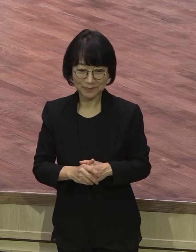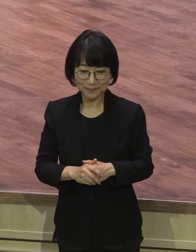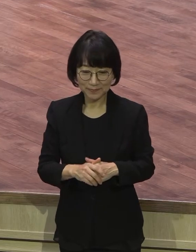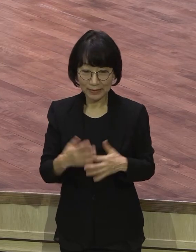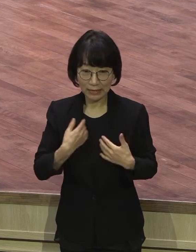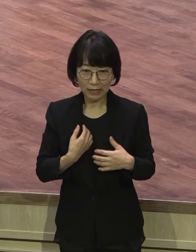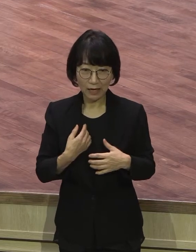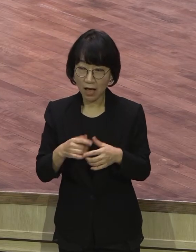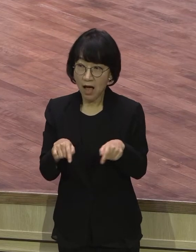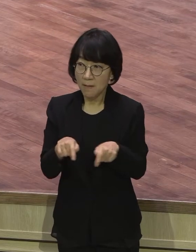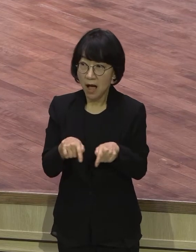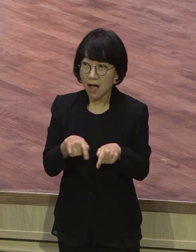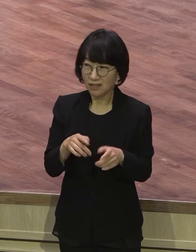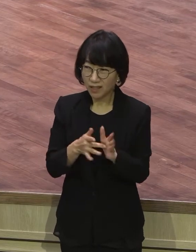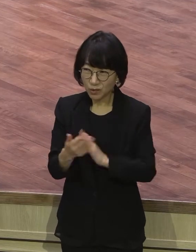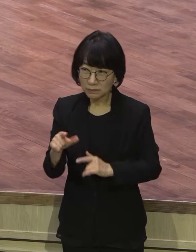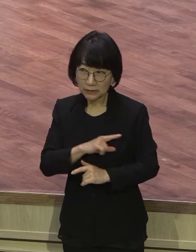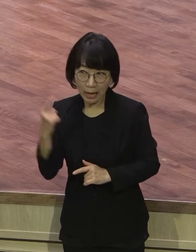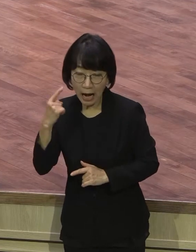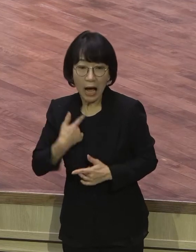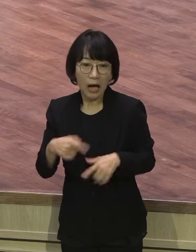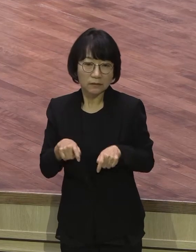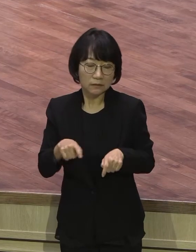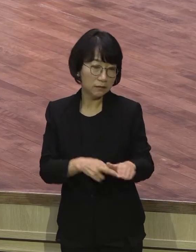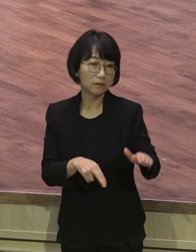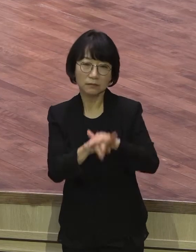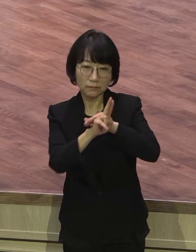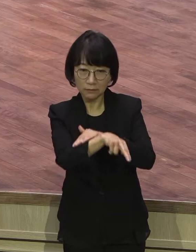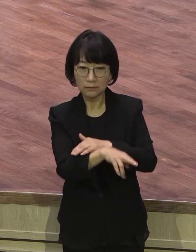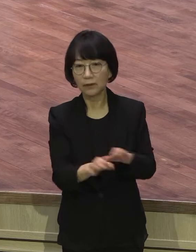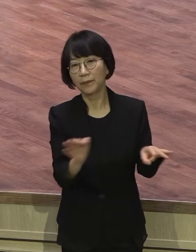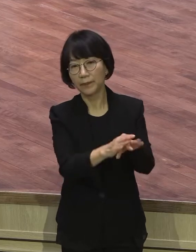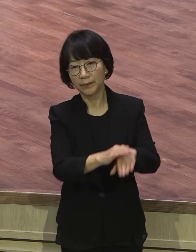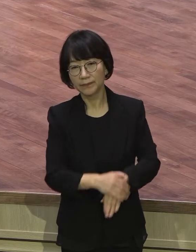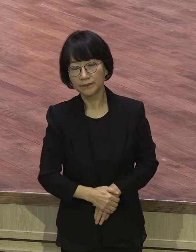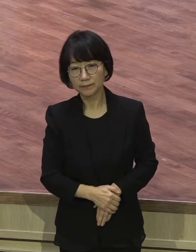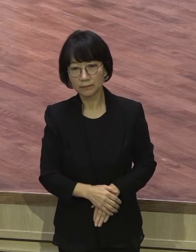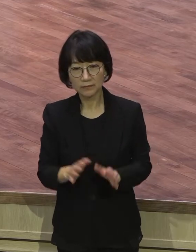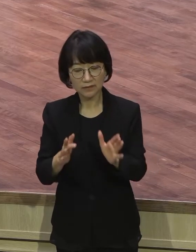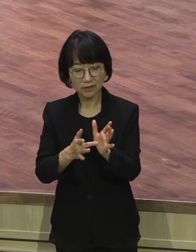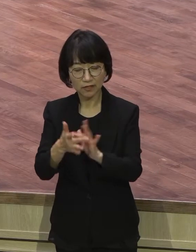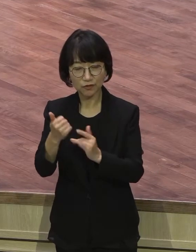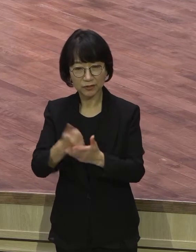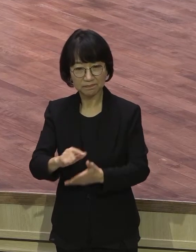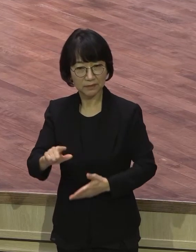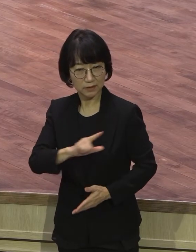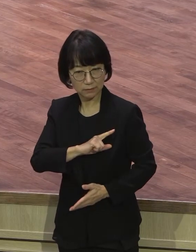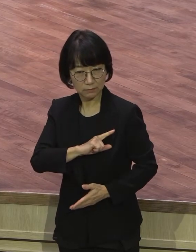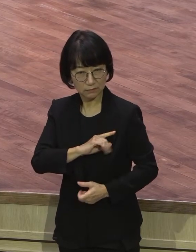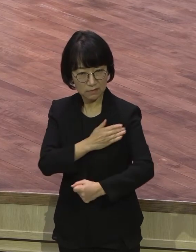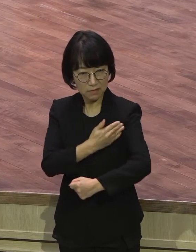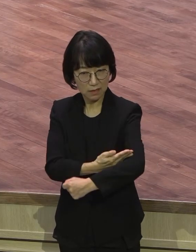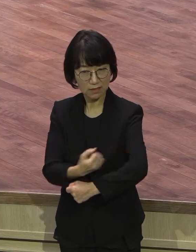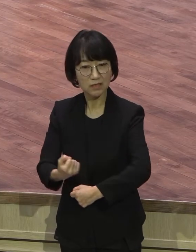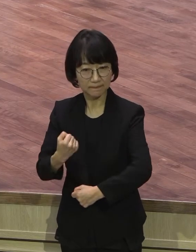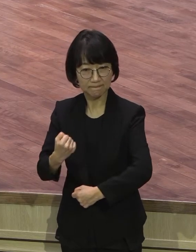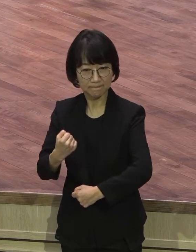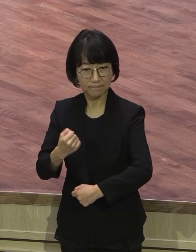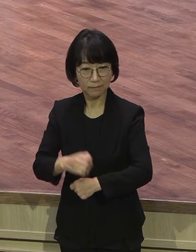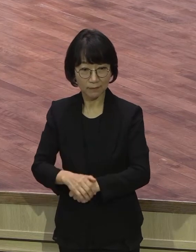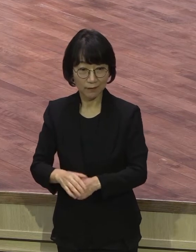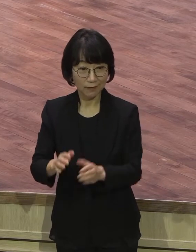한 길로 왔다가 일곱 길로 도망가 버리는 이런 능력이 예수 그리스도 이름 아니에요. 내 이름으로 내